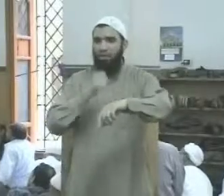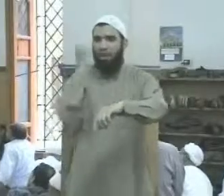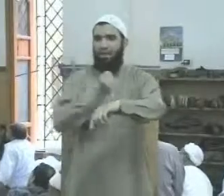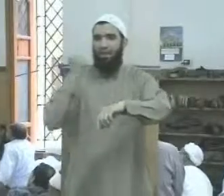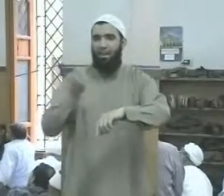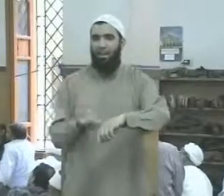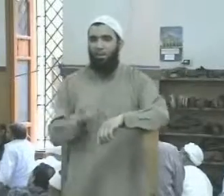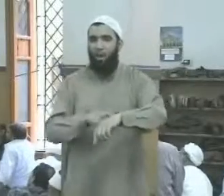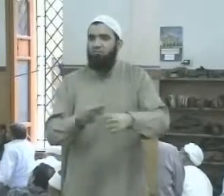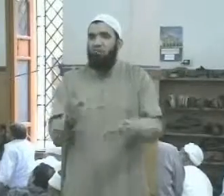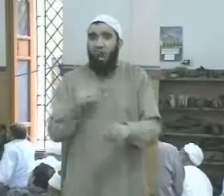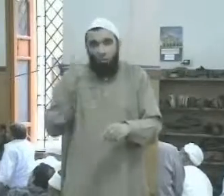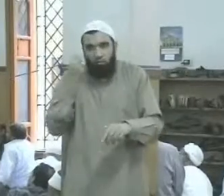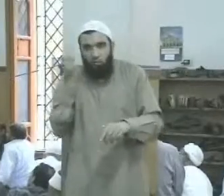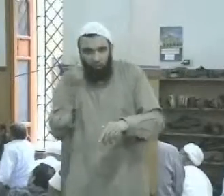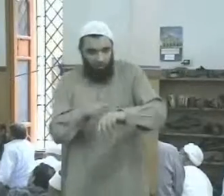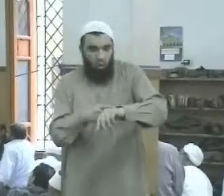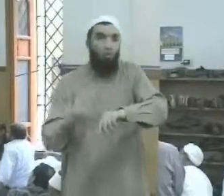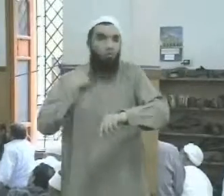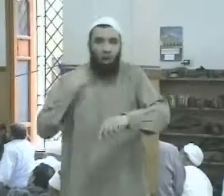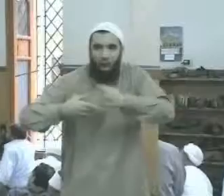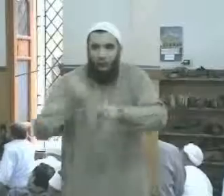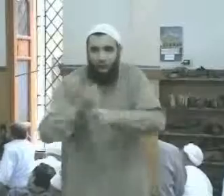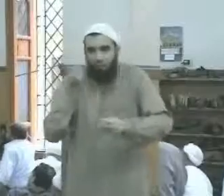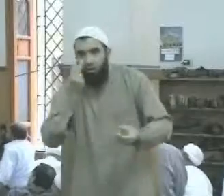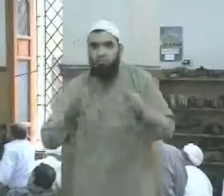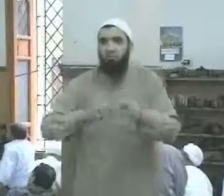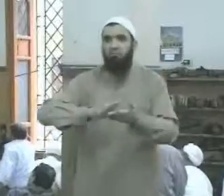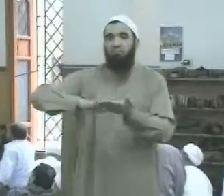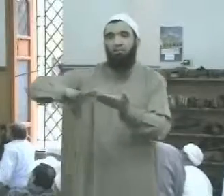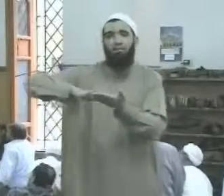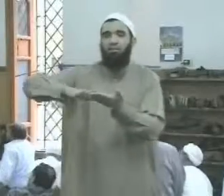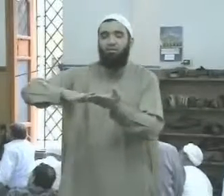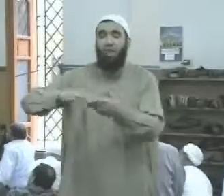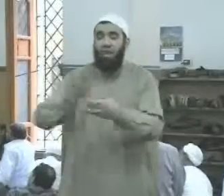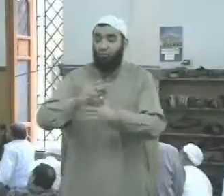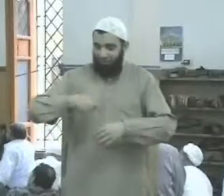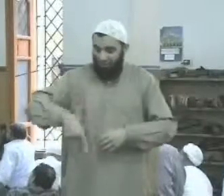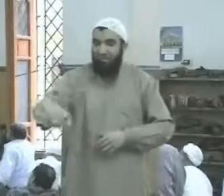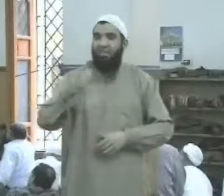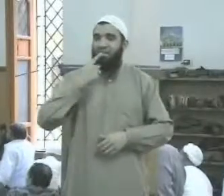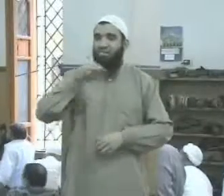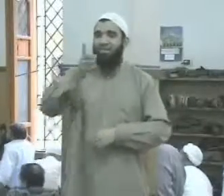نريد أن نستجد حتى نقبل على عام دراسي شديد